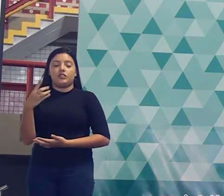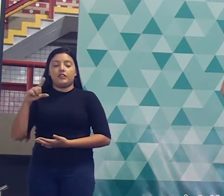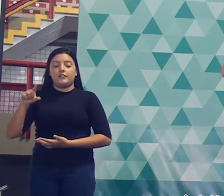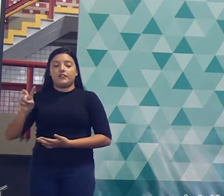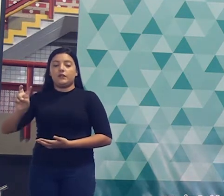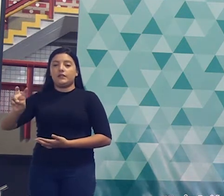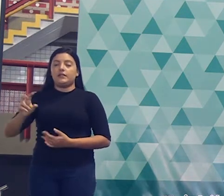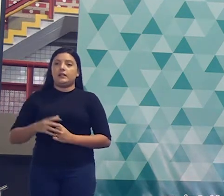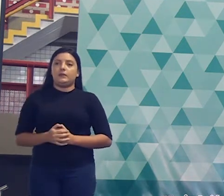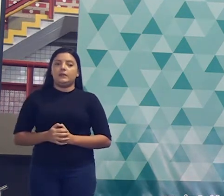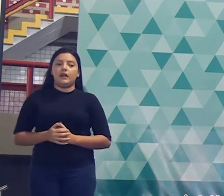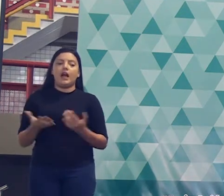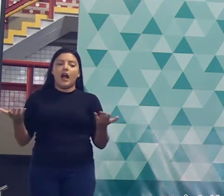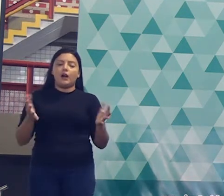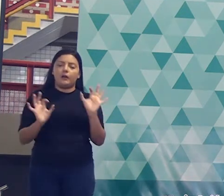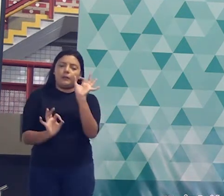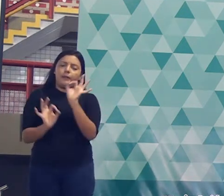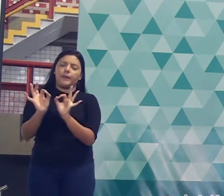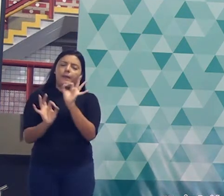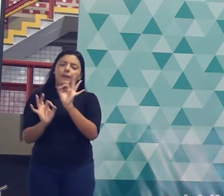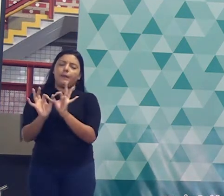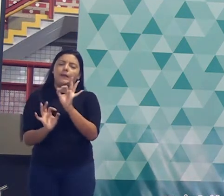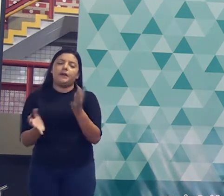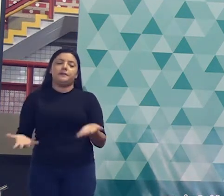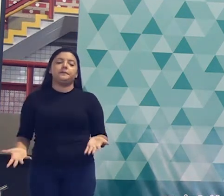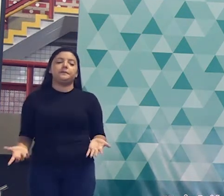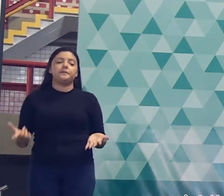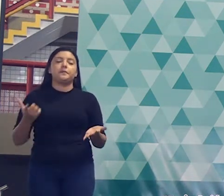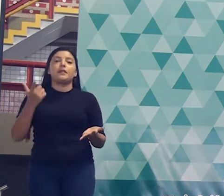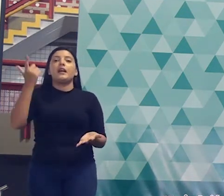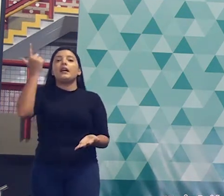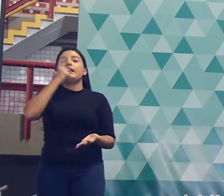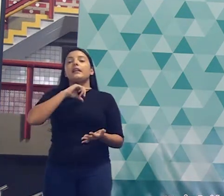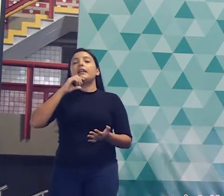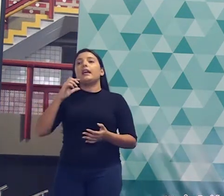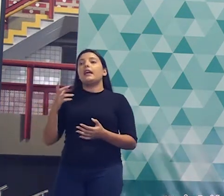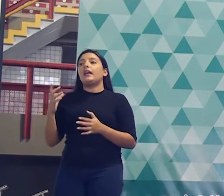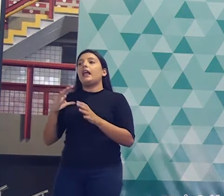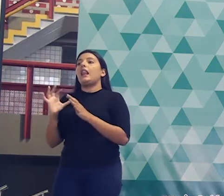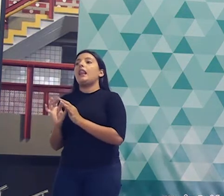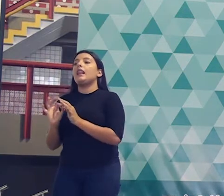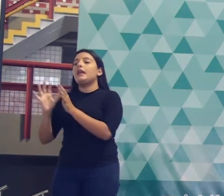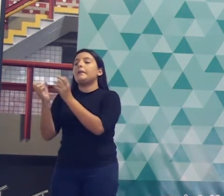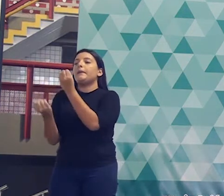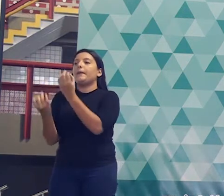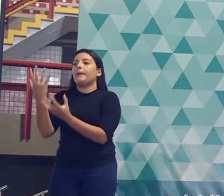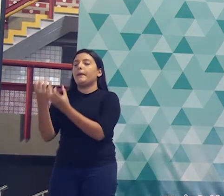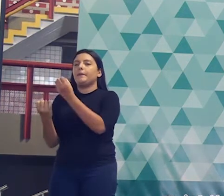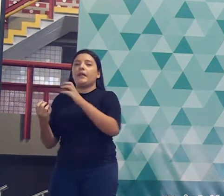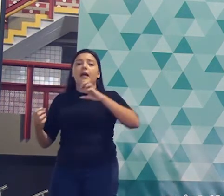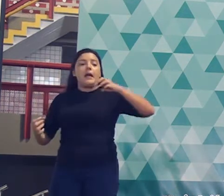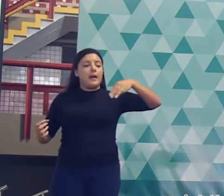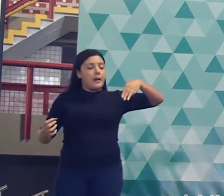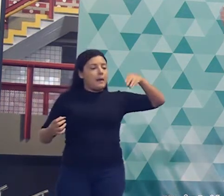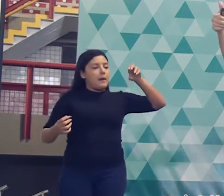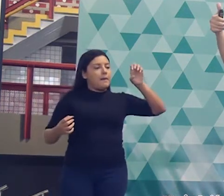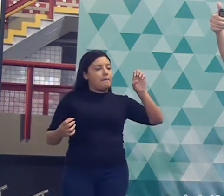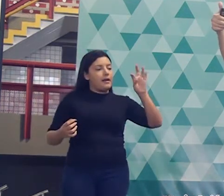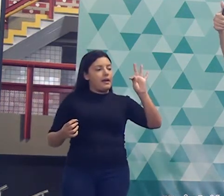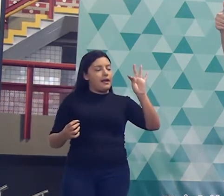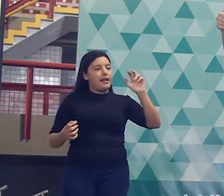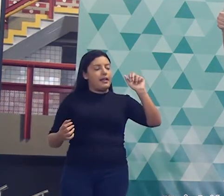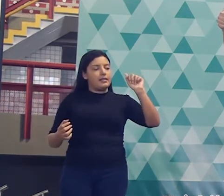23,5. Agora vamos organizar as nossas informações. Quem liberou maior quantidade de calor? Metanol ou